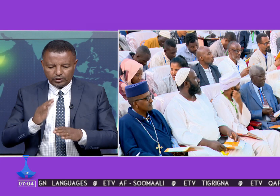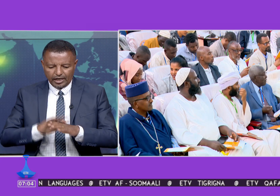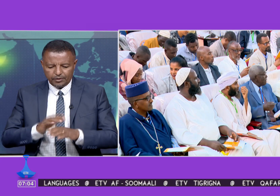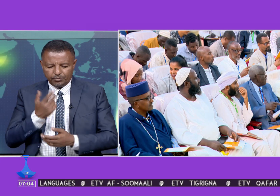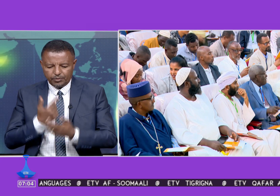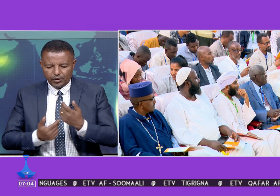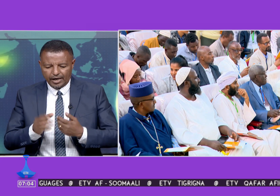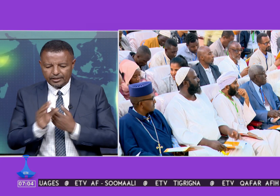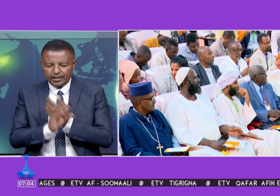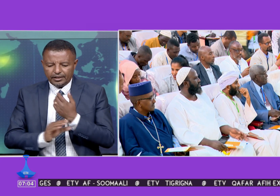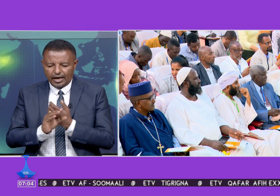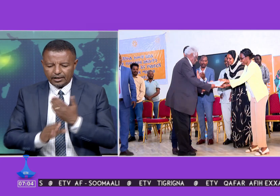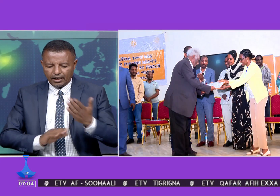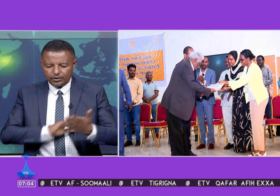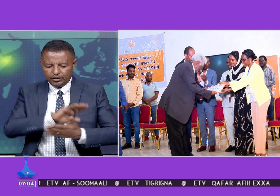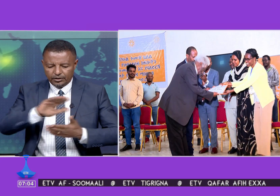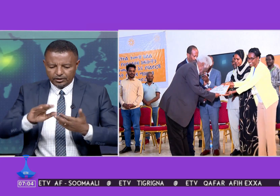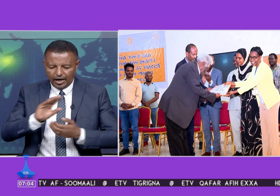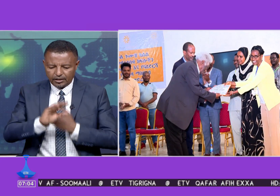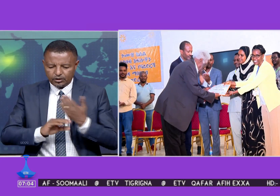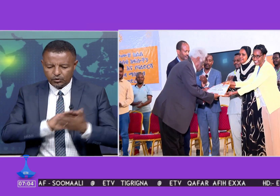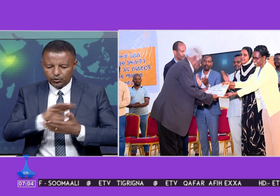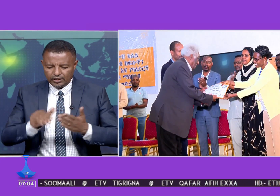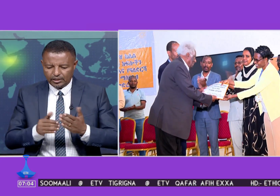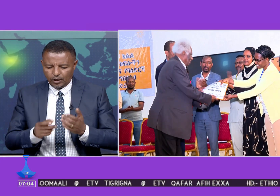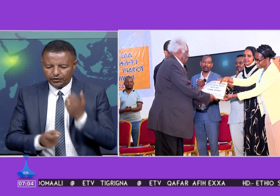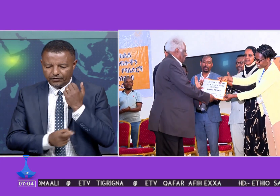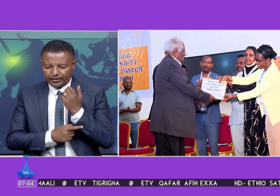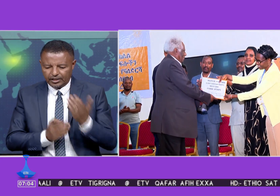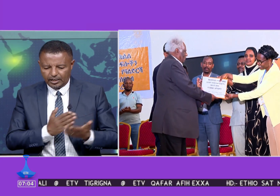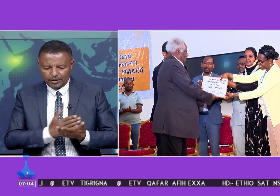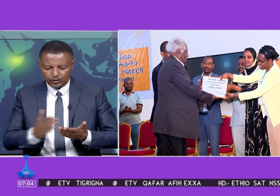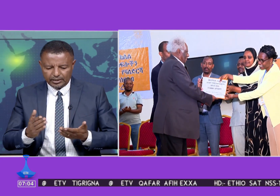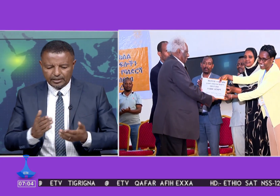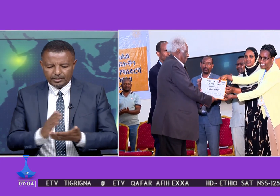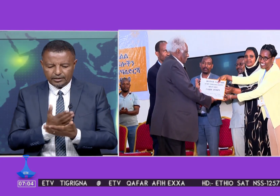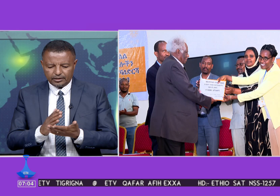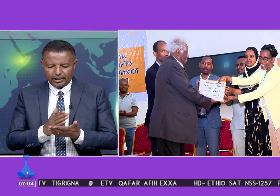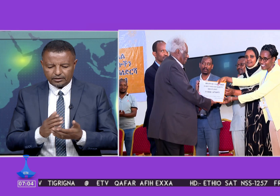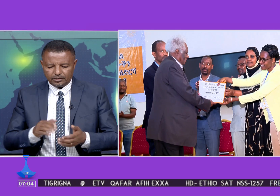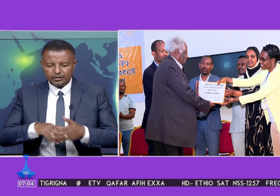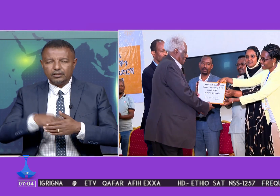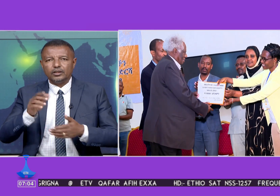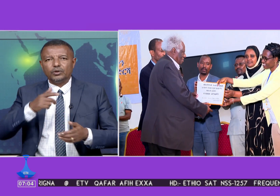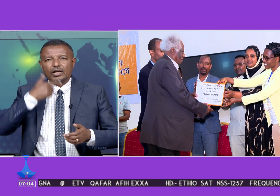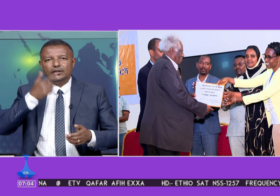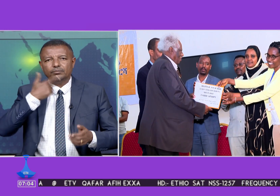ላይ በመወያየት የሀገርን ሁለንተናዊ ፈተና ለማስወገድ የድርሻችንን እንወጣለን